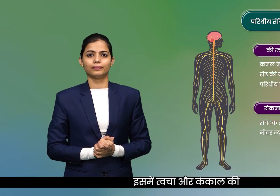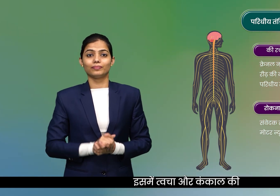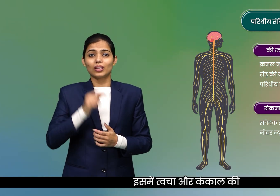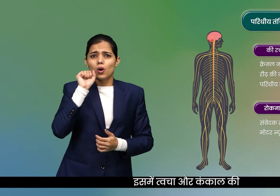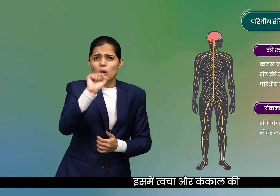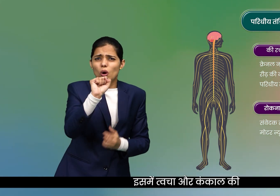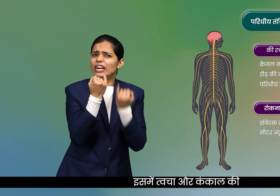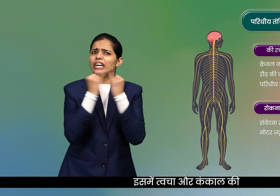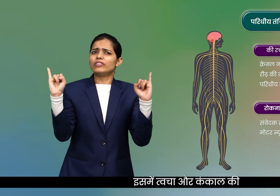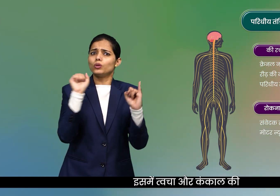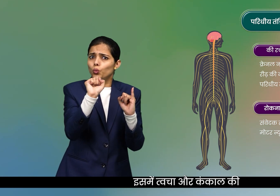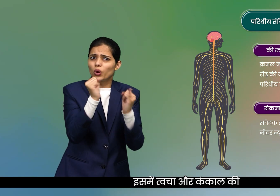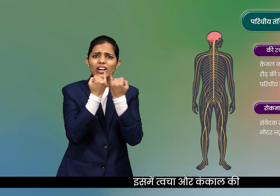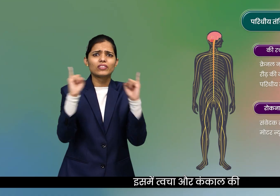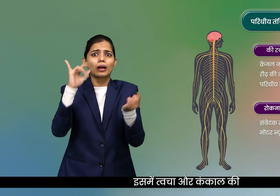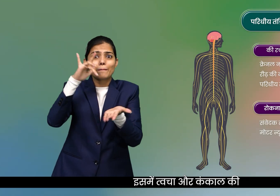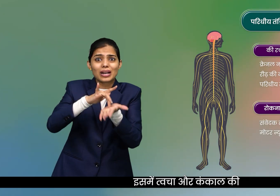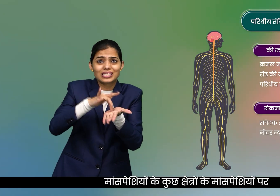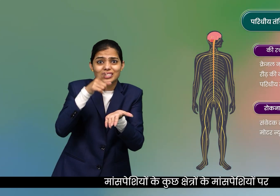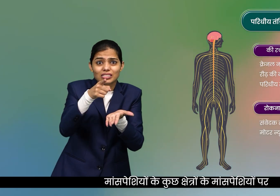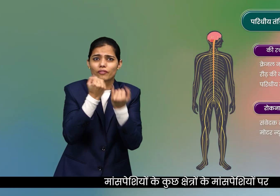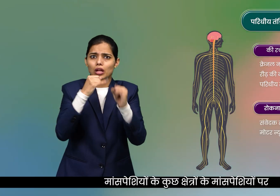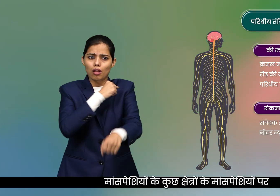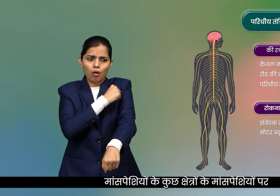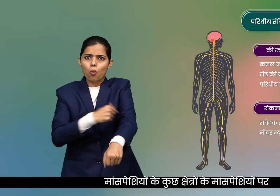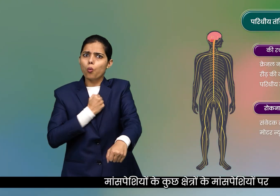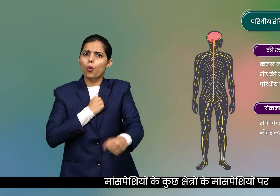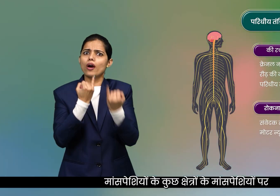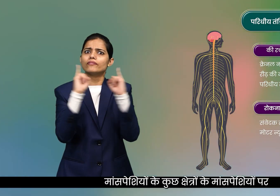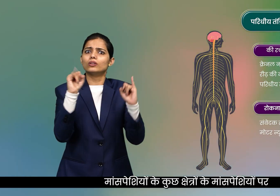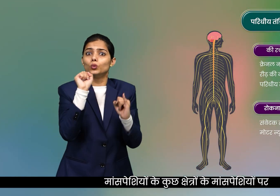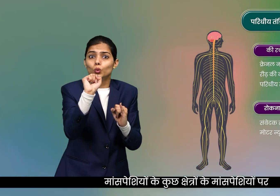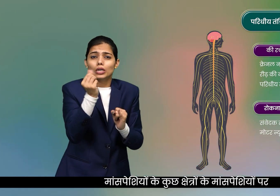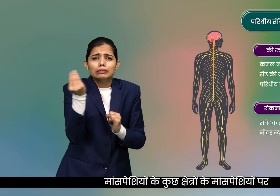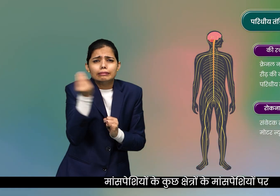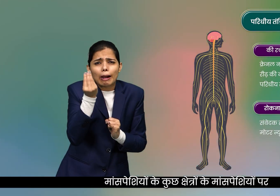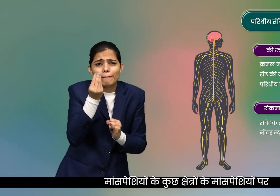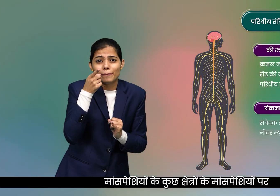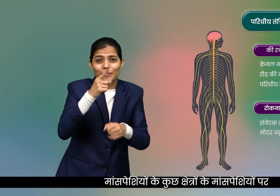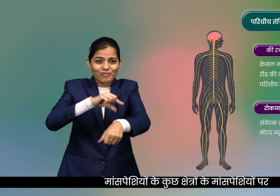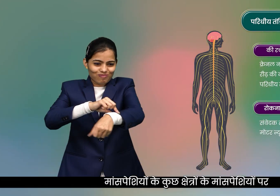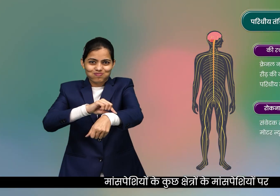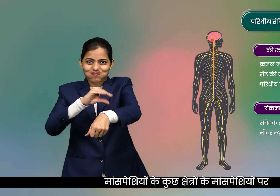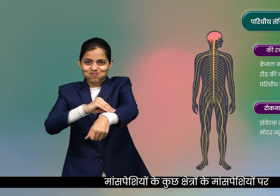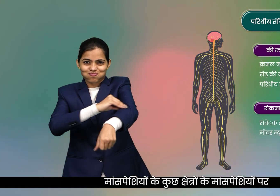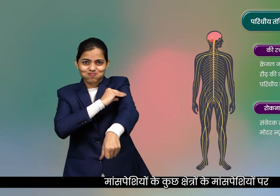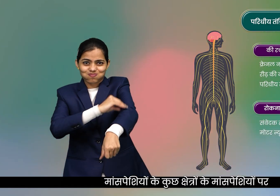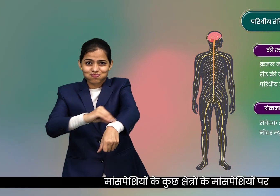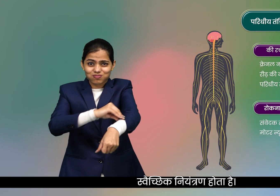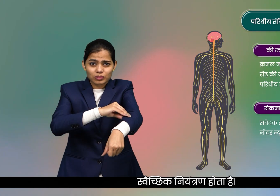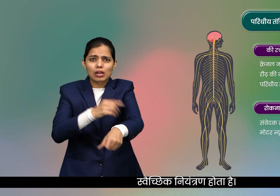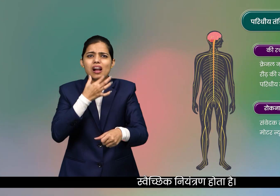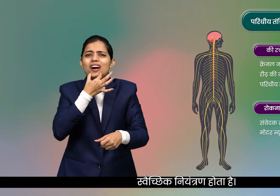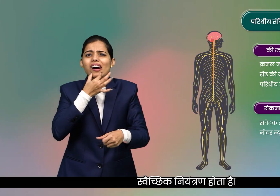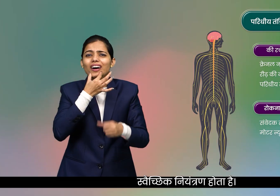इसमें त्वचा और कंकाल की मांसपेशियों के कुछ क्षेत्रों के मांसपेशियों पर